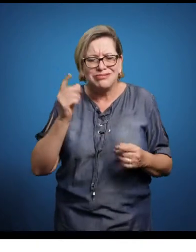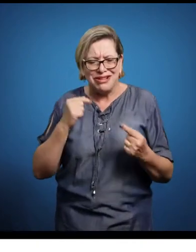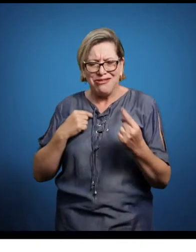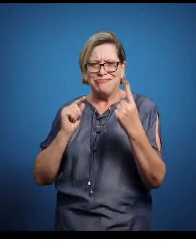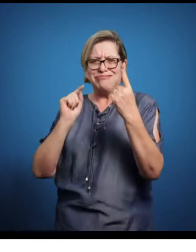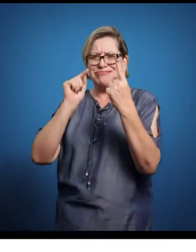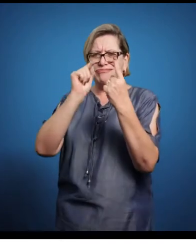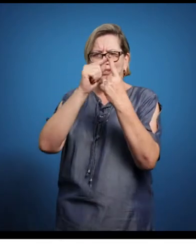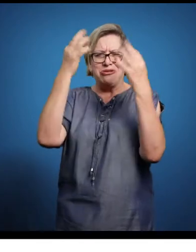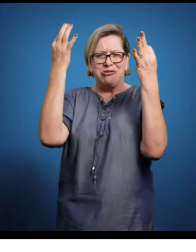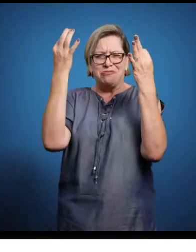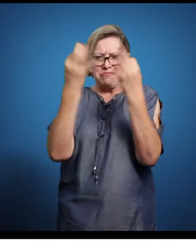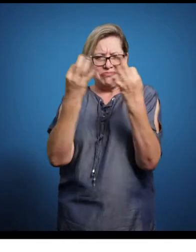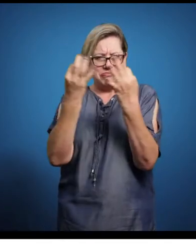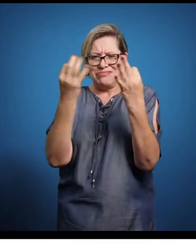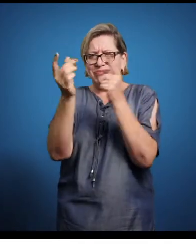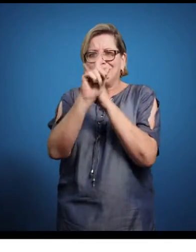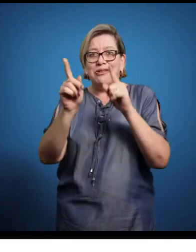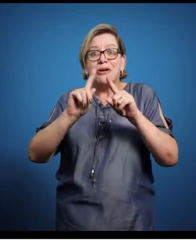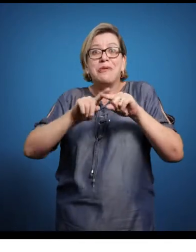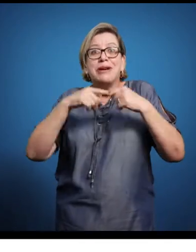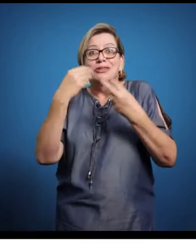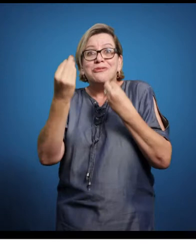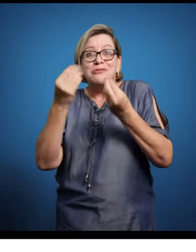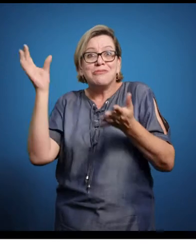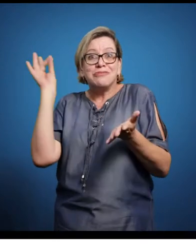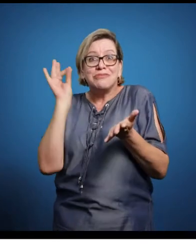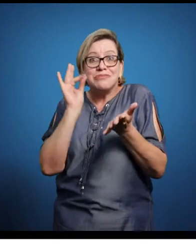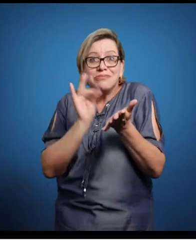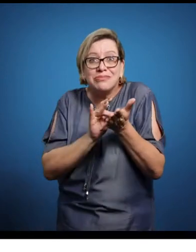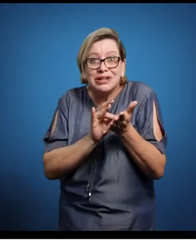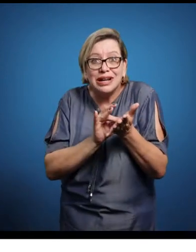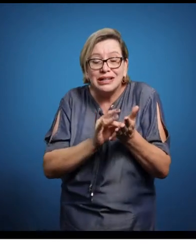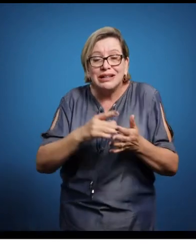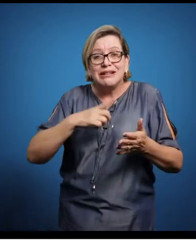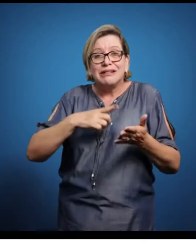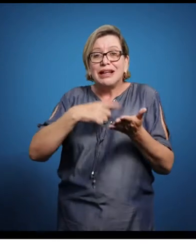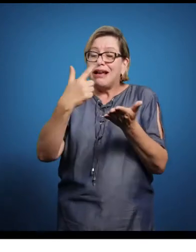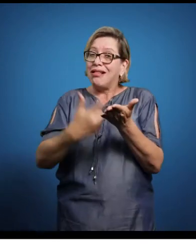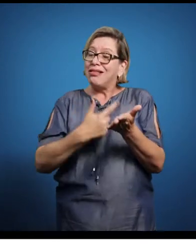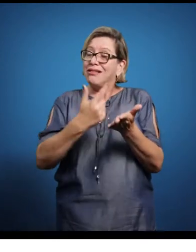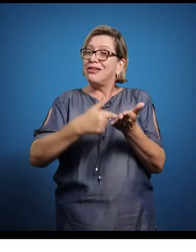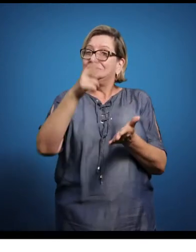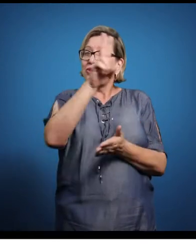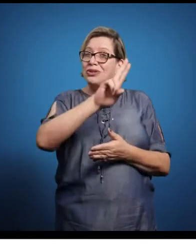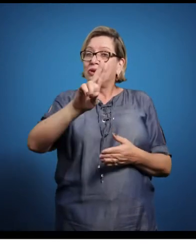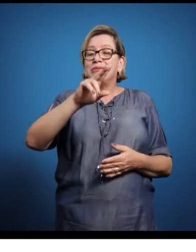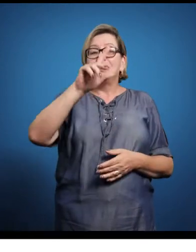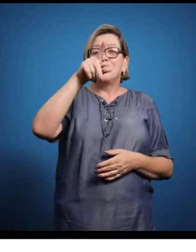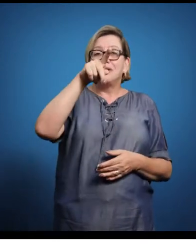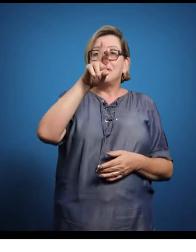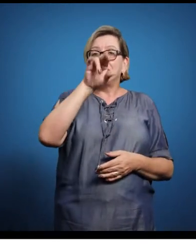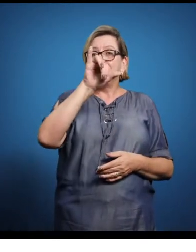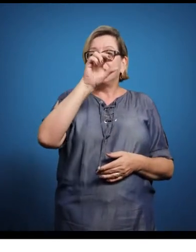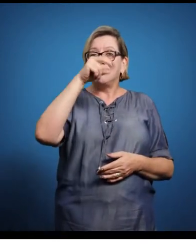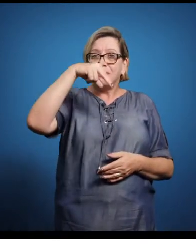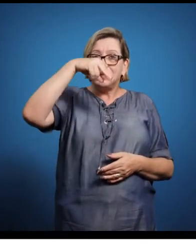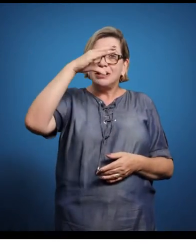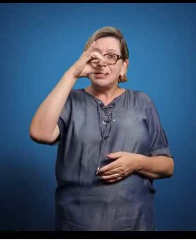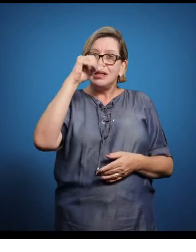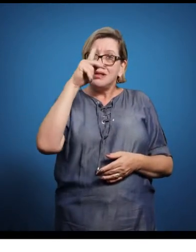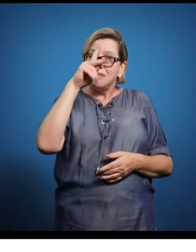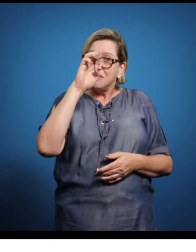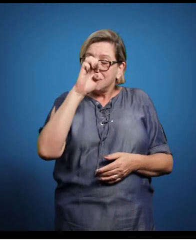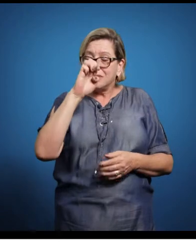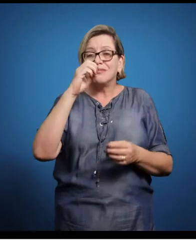mas a realidade em si olha o príncipe uma obra clássica de maquiavel em comentários de tito lívio também uma obra